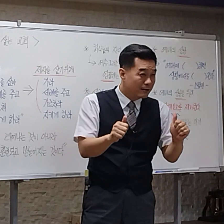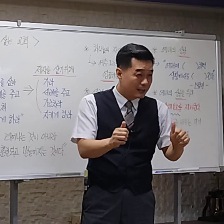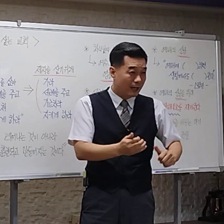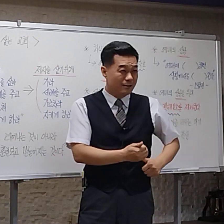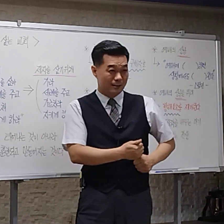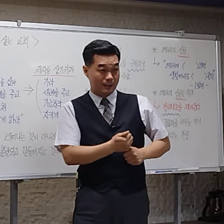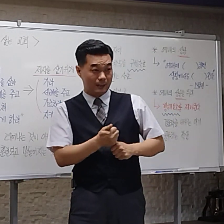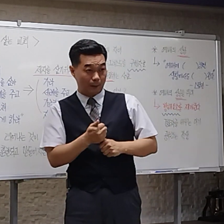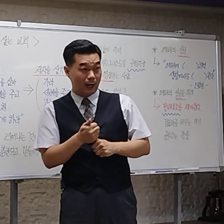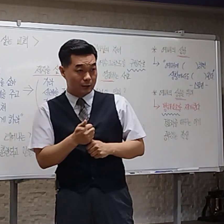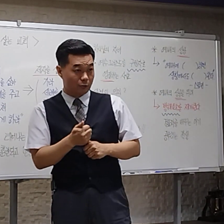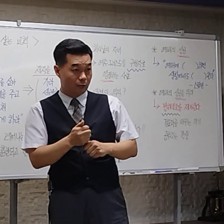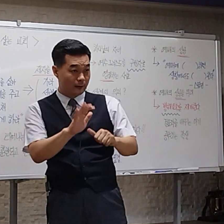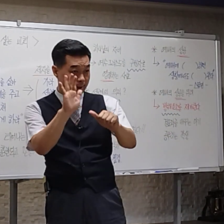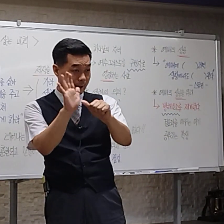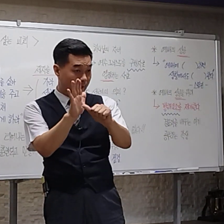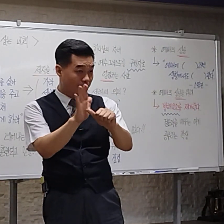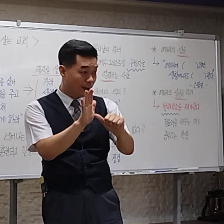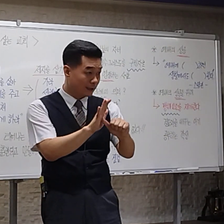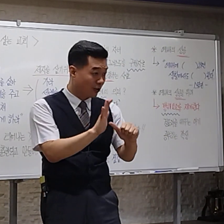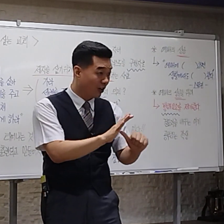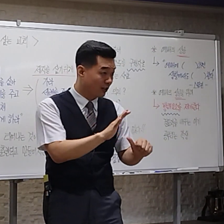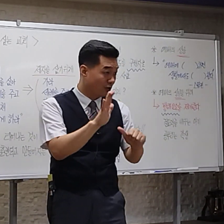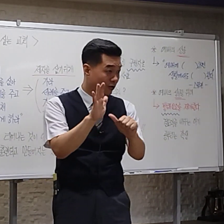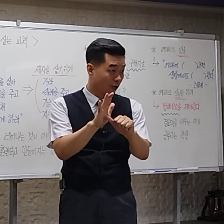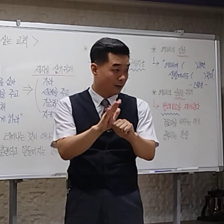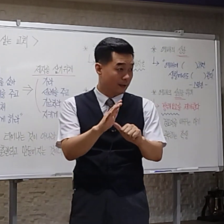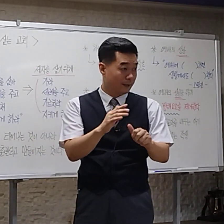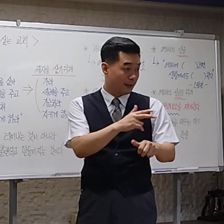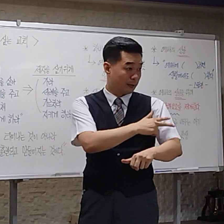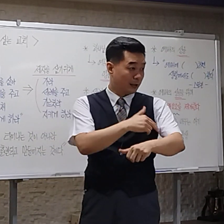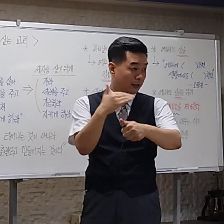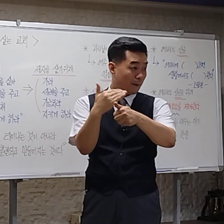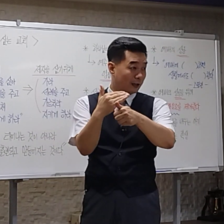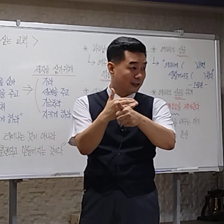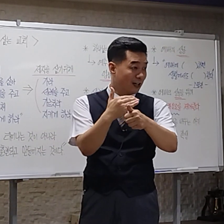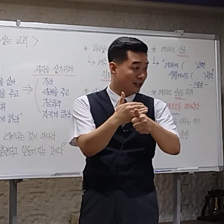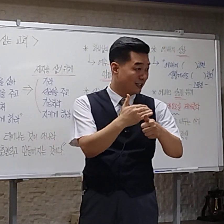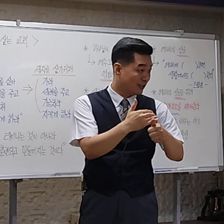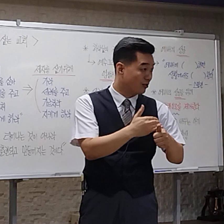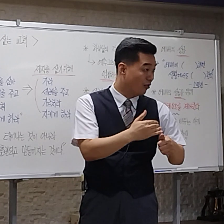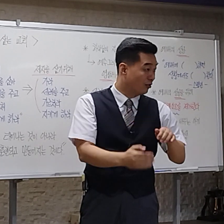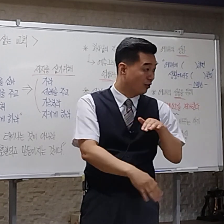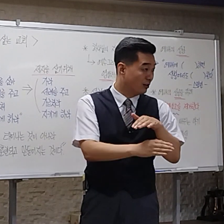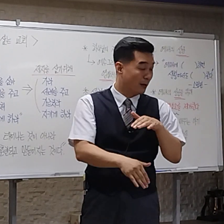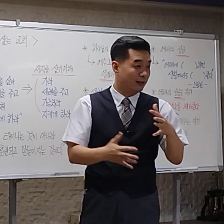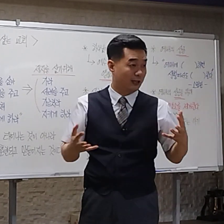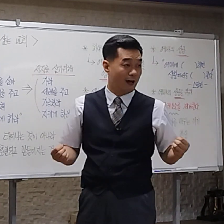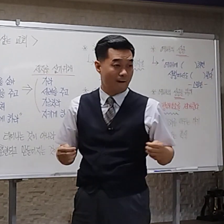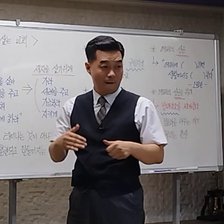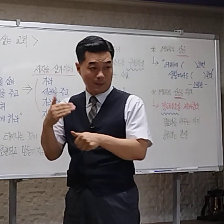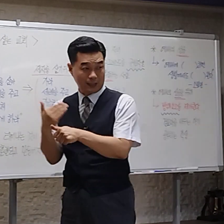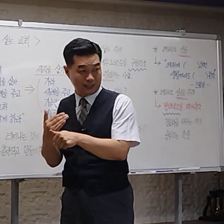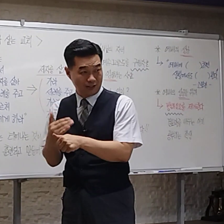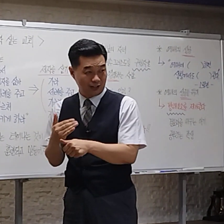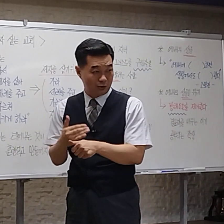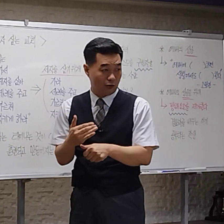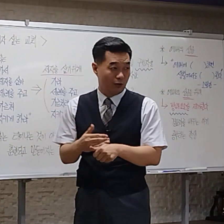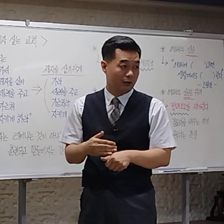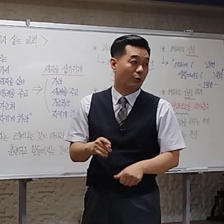하는지 게으른지 봐가지고 다 땡탈락 시켜야겠죠. 그죠? 네, 집사들 다 잘라야 되겠죠. 그죠? 엉터리도 많으니까 막 다 잘라야 되겠죠. 그럼